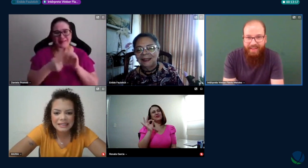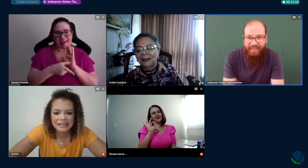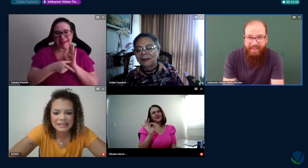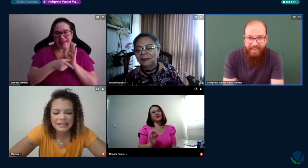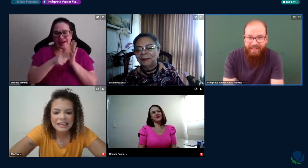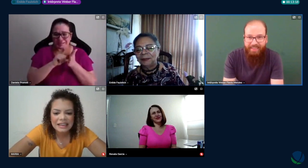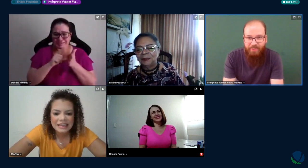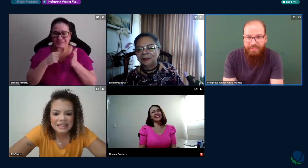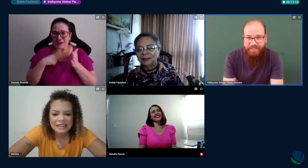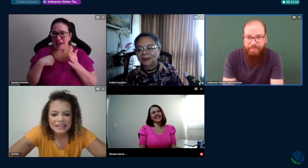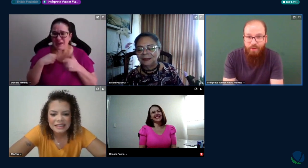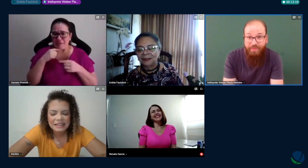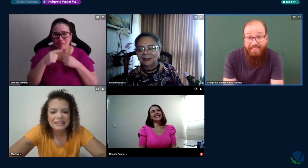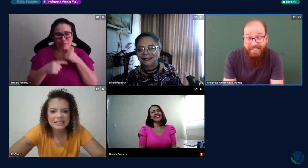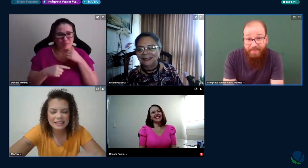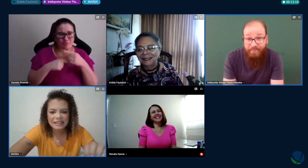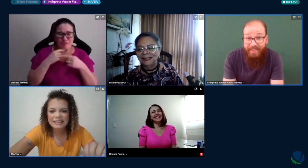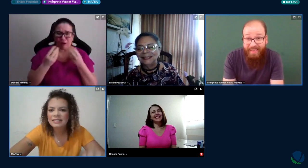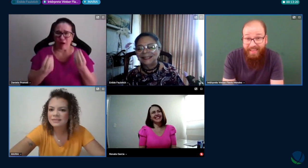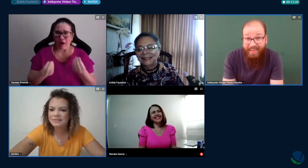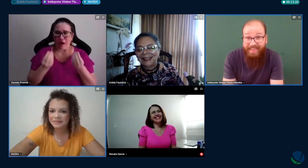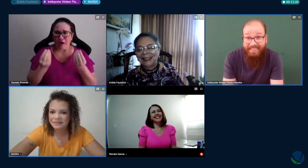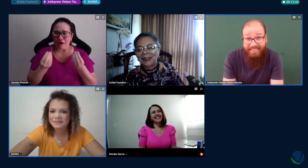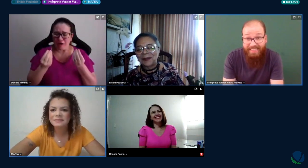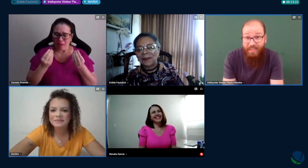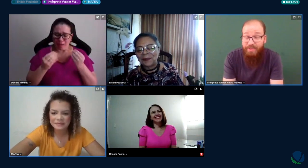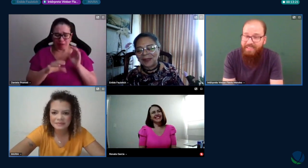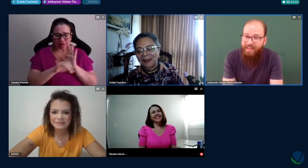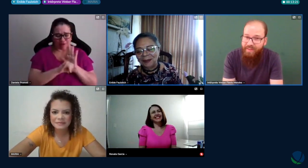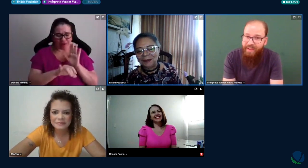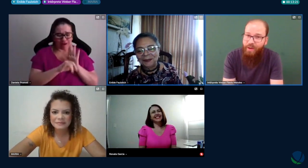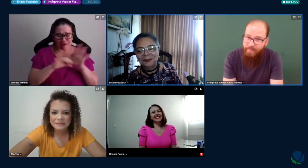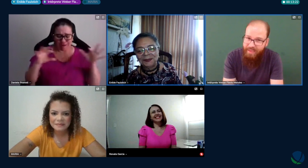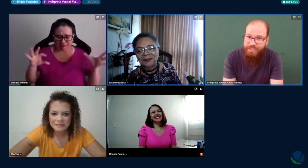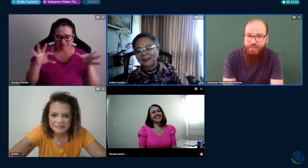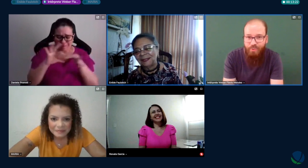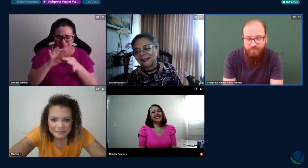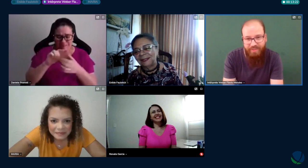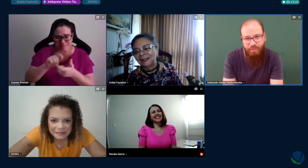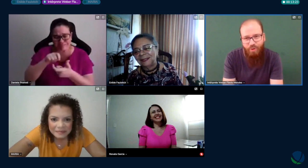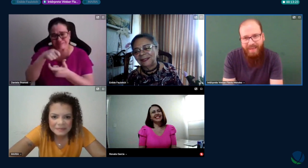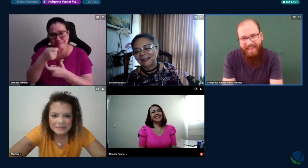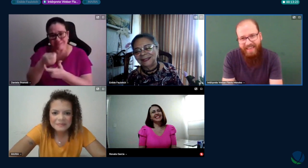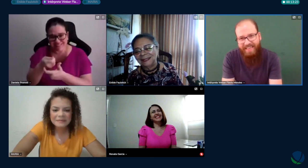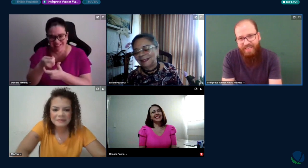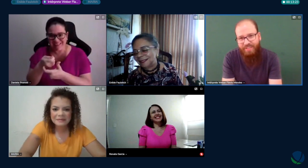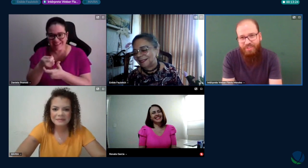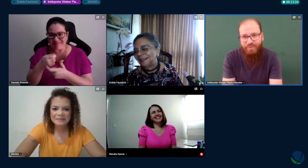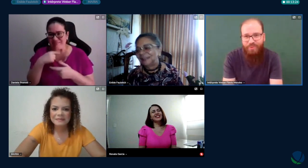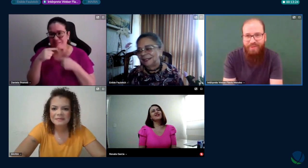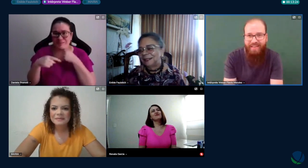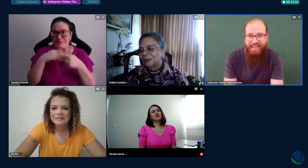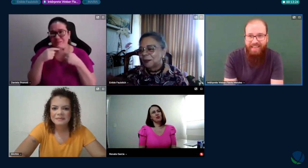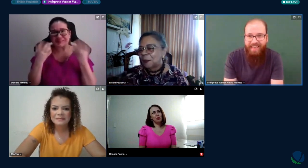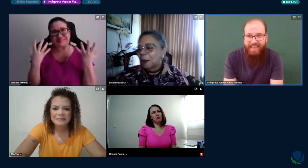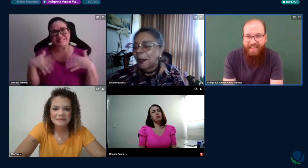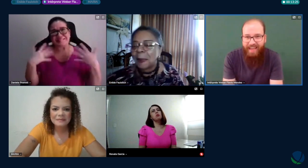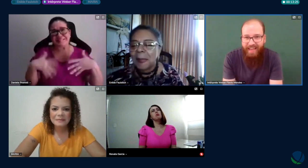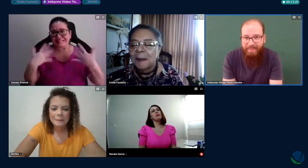Bom, a Renata conseguiu me convencer, Sim. porque antes eu estava realmente em dúvida. Como é que é